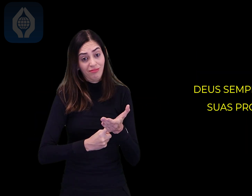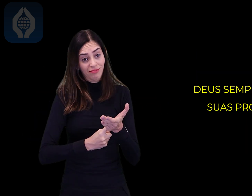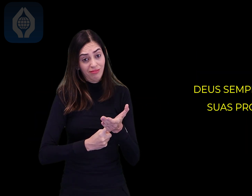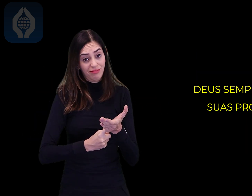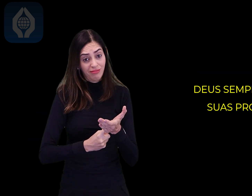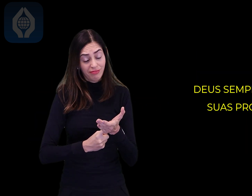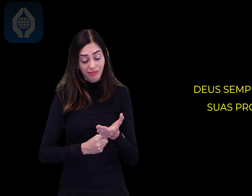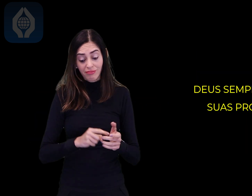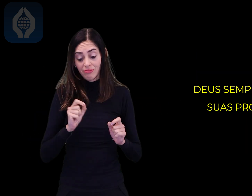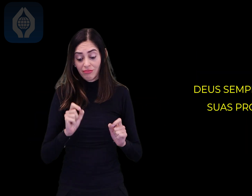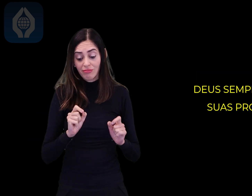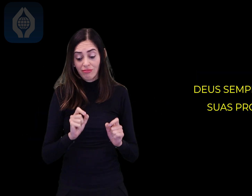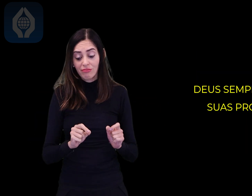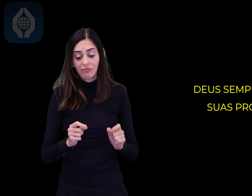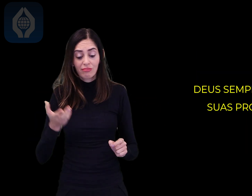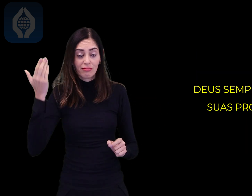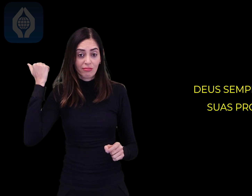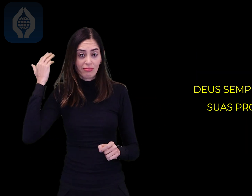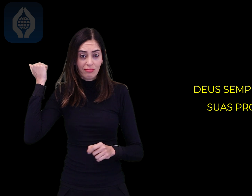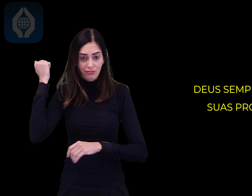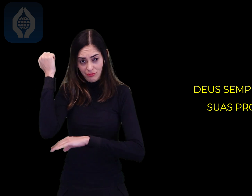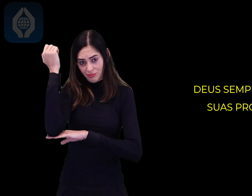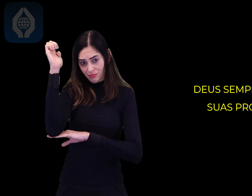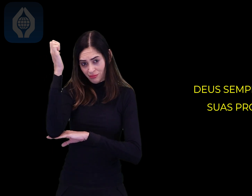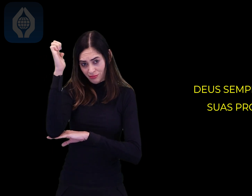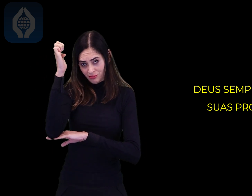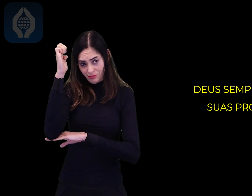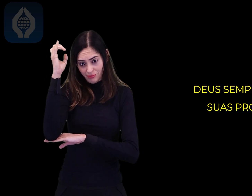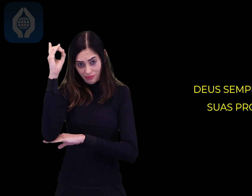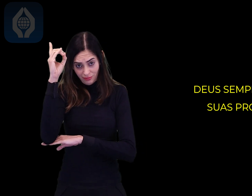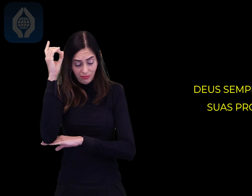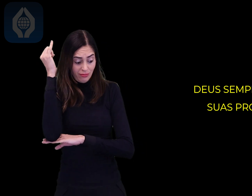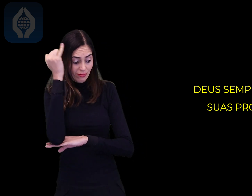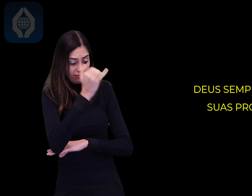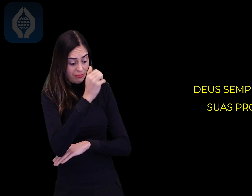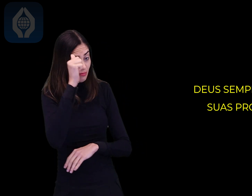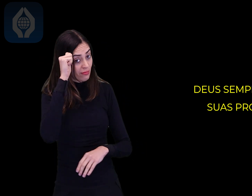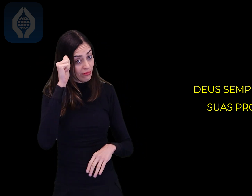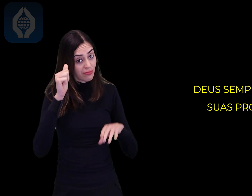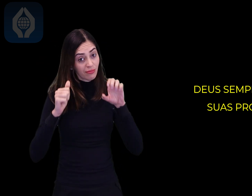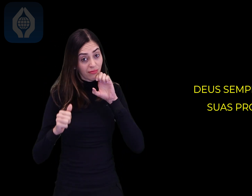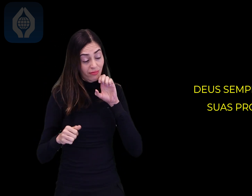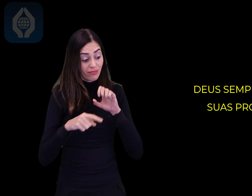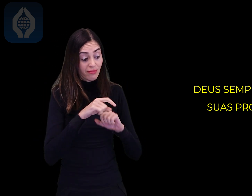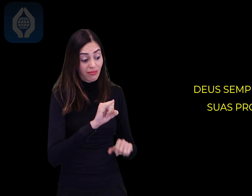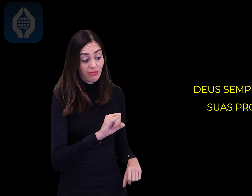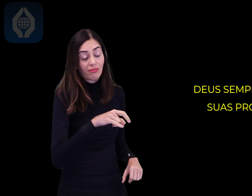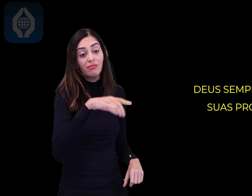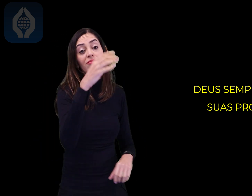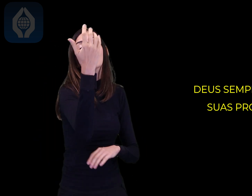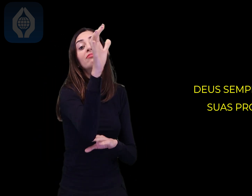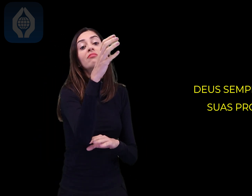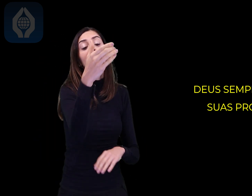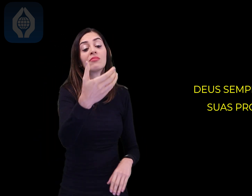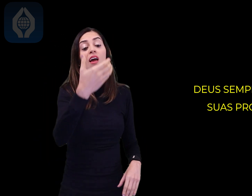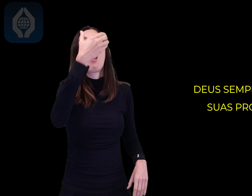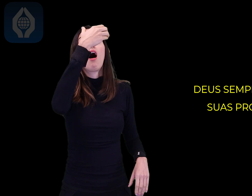Lá no jardim, Deus disse a Adão e a Eva que se eles comessem do fruto do conhecimento do bem ou mal, morreriam.